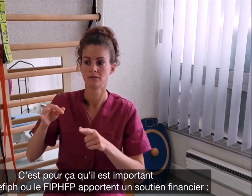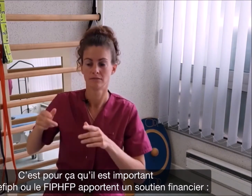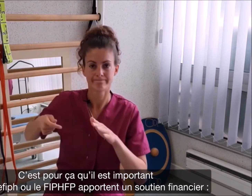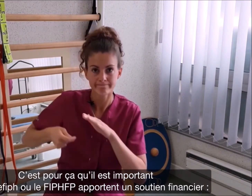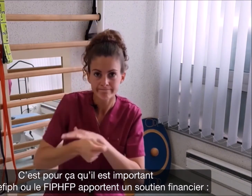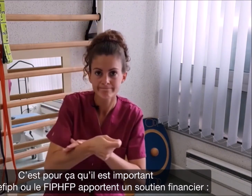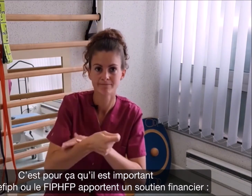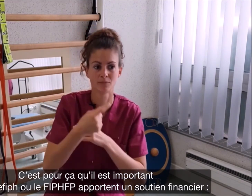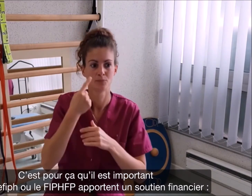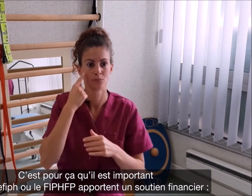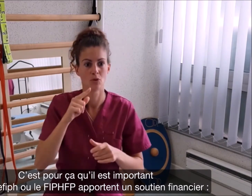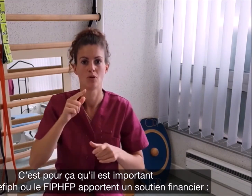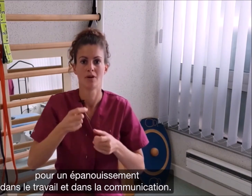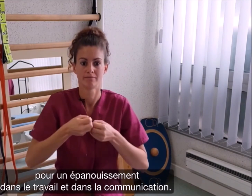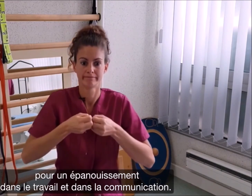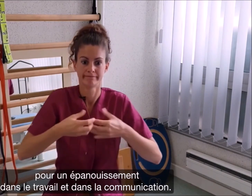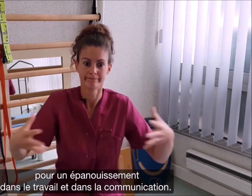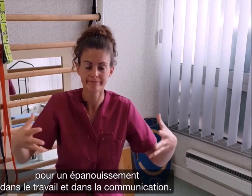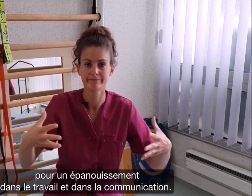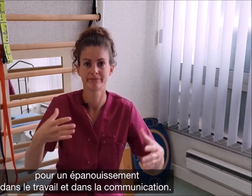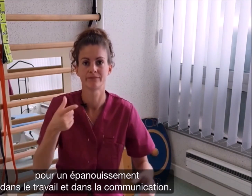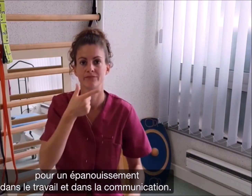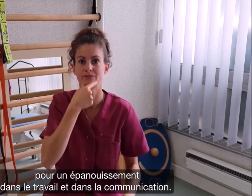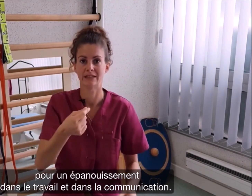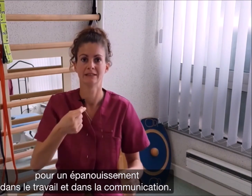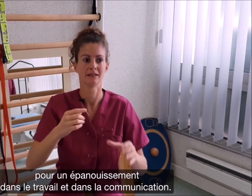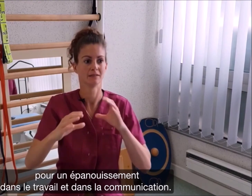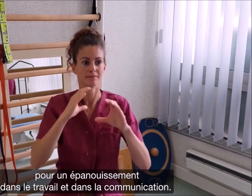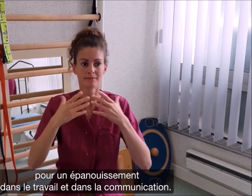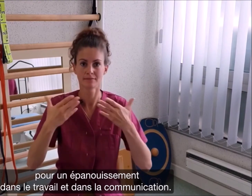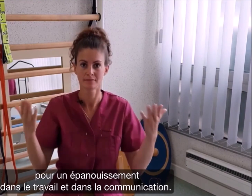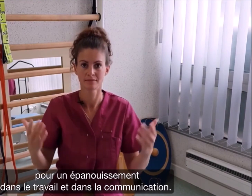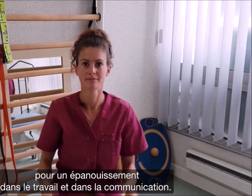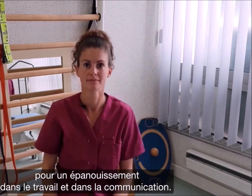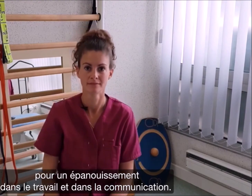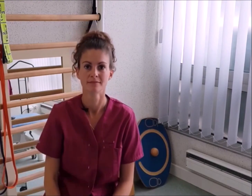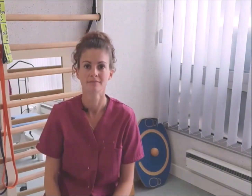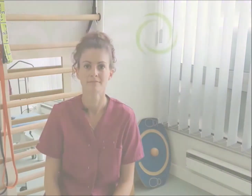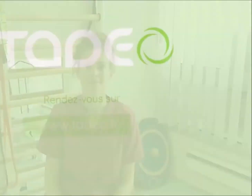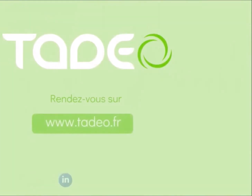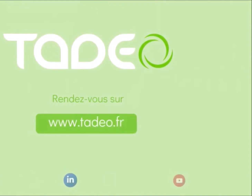financier pour un épanouissement dans le travail et dans la communication.